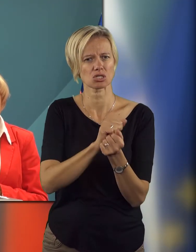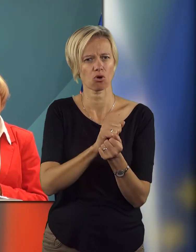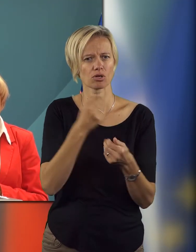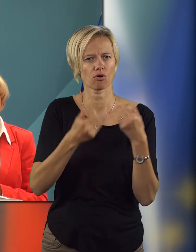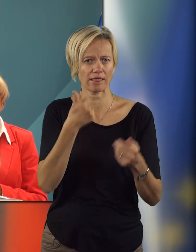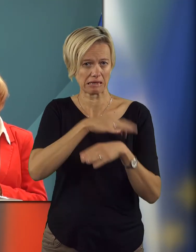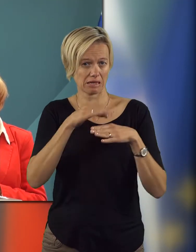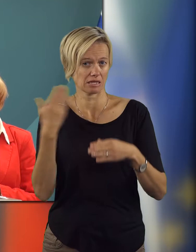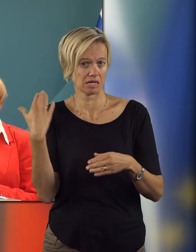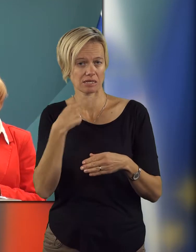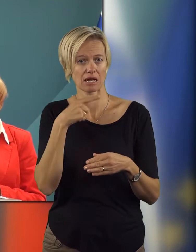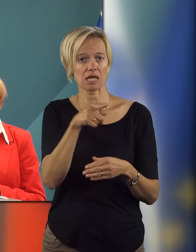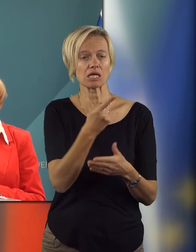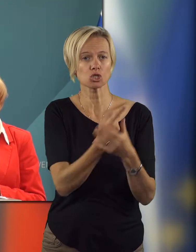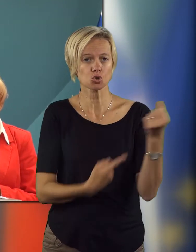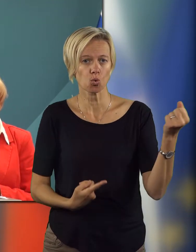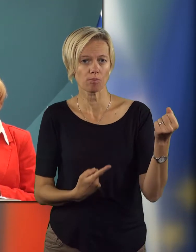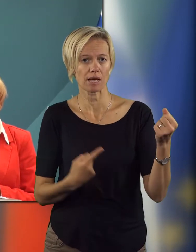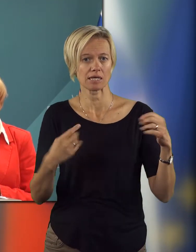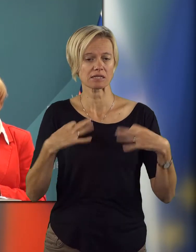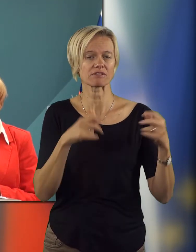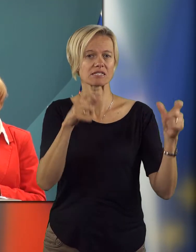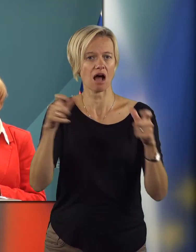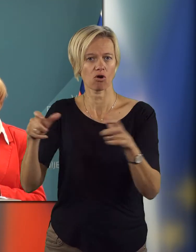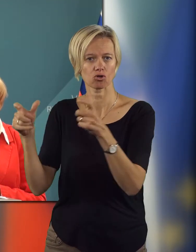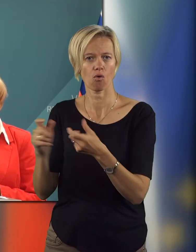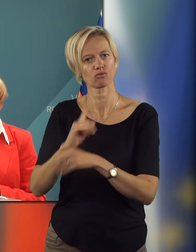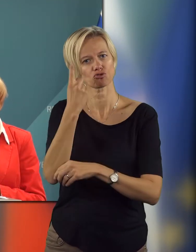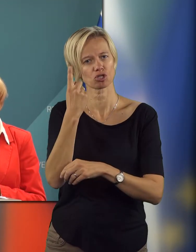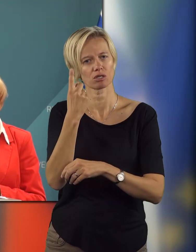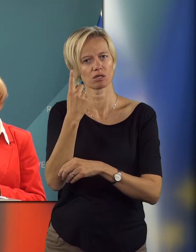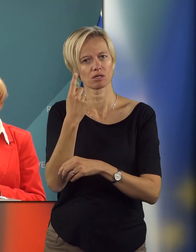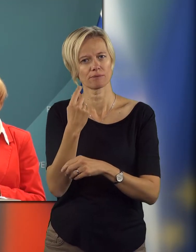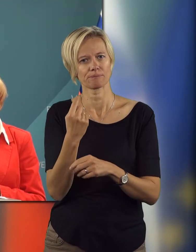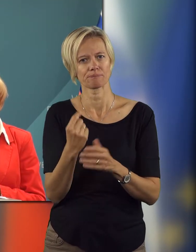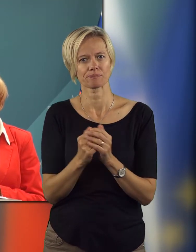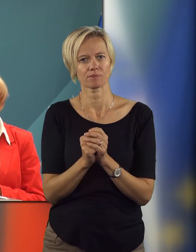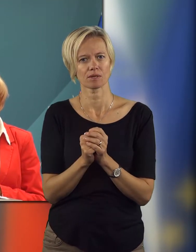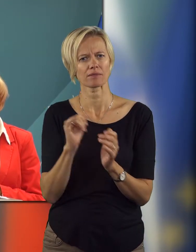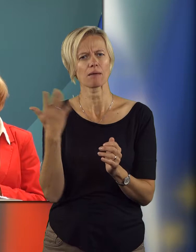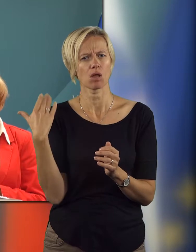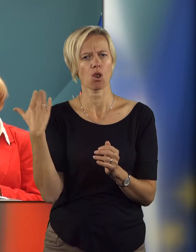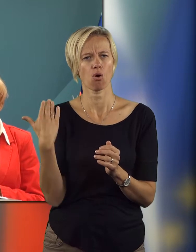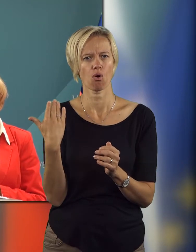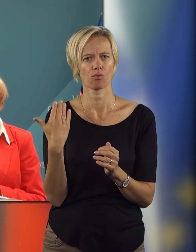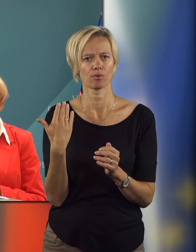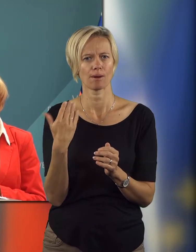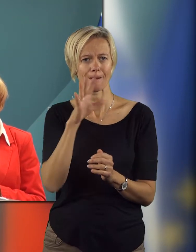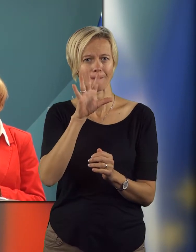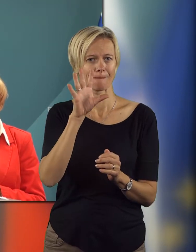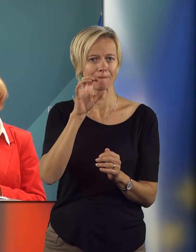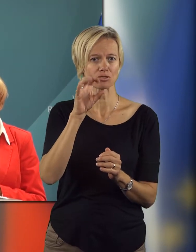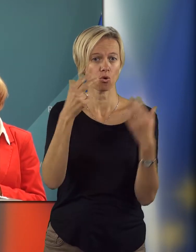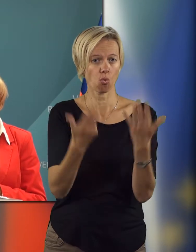tiskovni konferenci nedolgo nazaj rekli, da je izgube zdravstvenih zavodov v višini, da je bilo